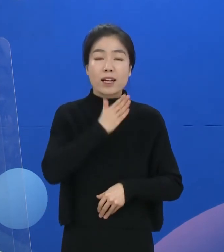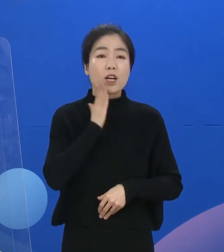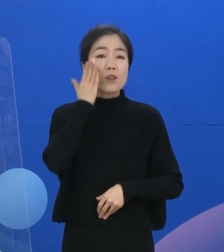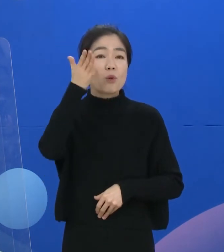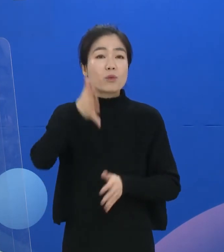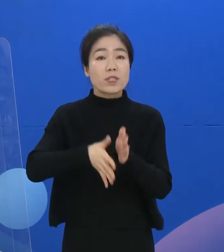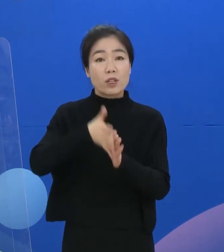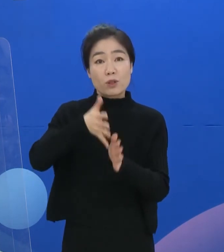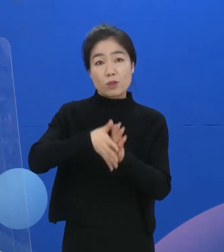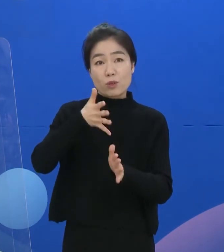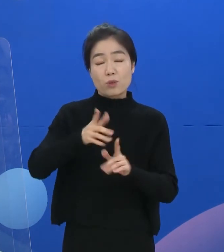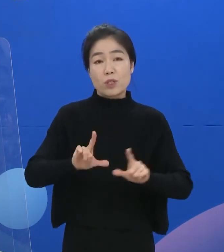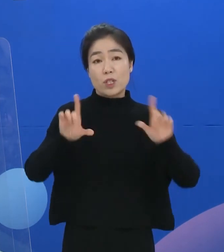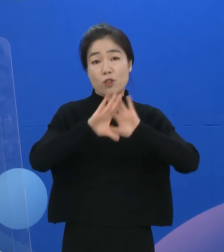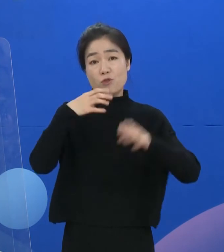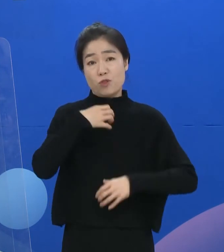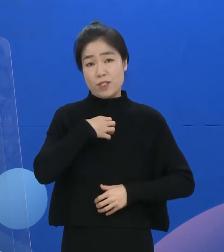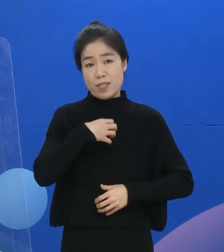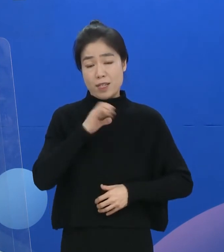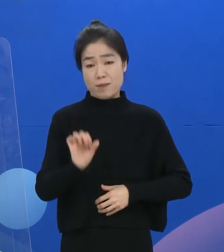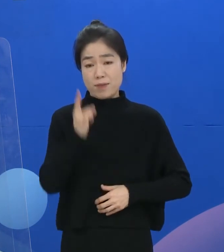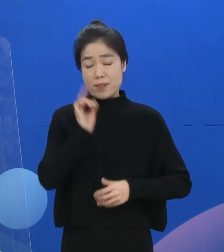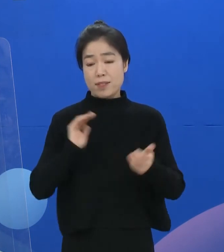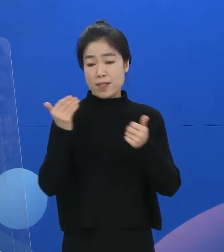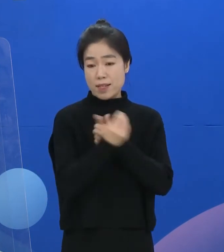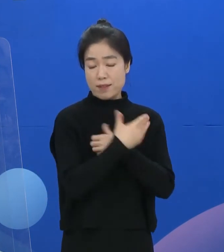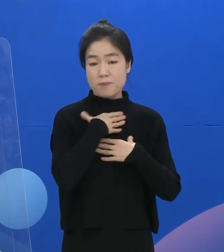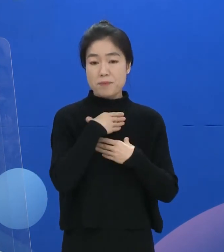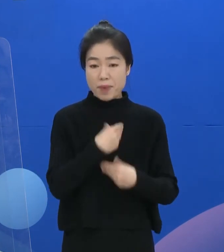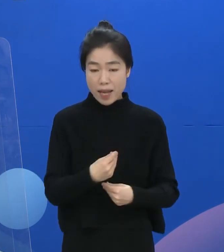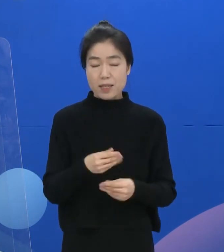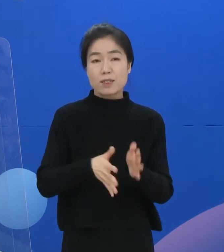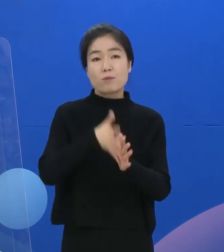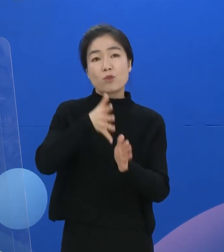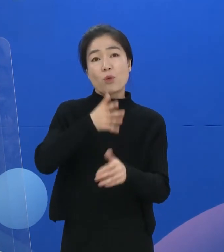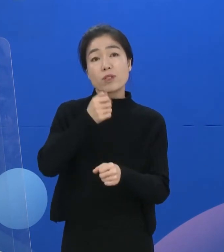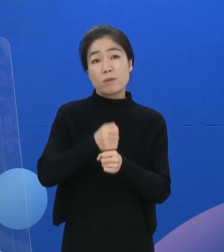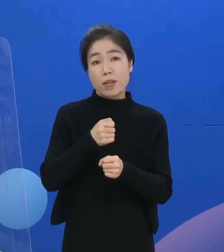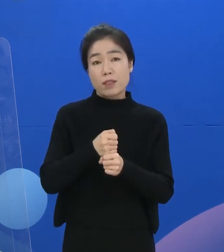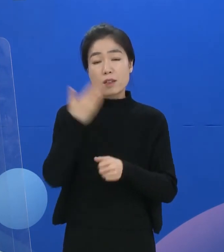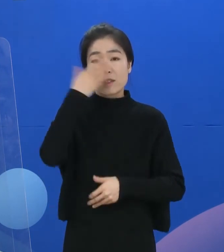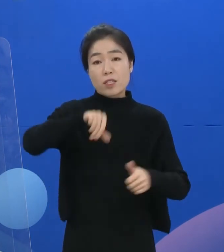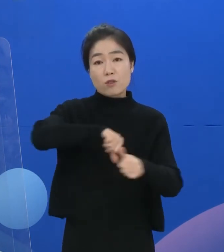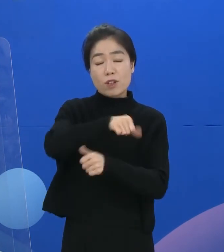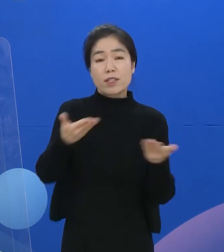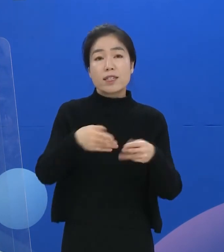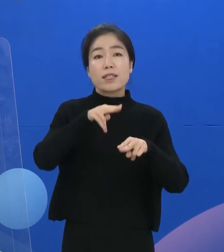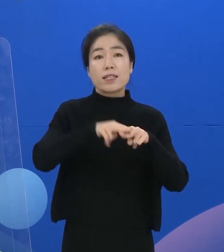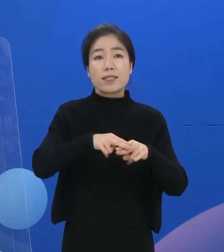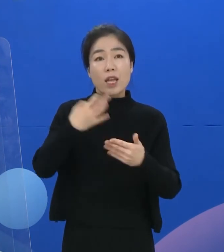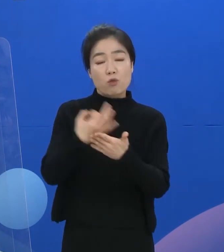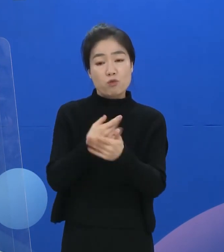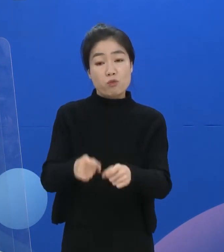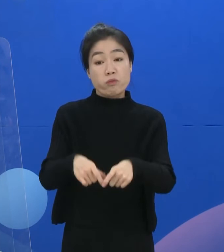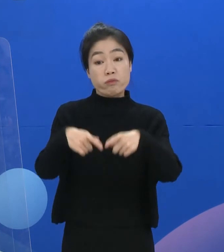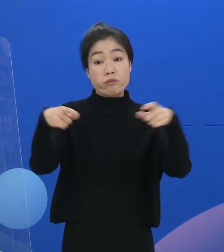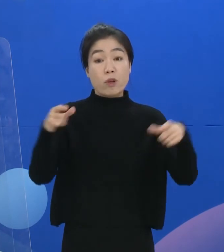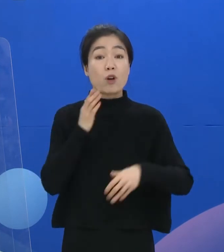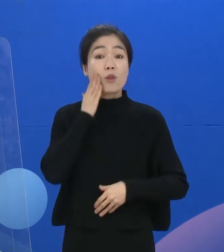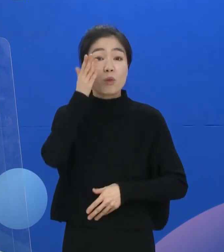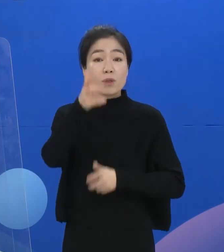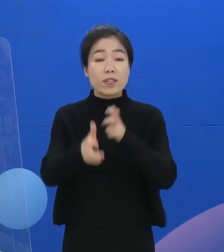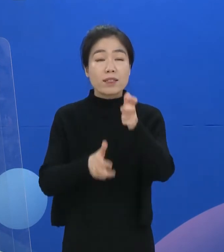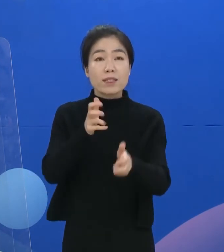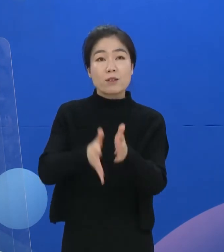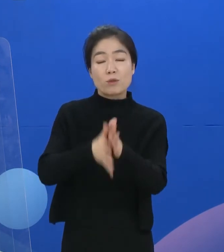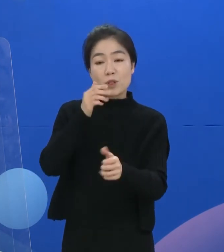가장 먼저 미세먼지 걱정 없는 친환경 청정 녹색도시 기후 재난으로부터 안전한